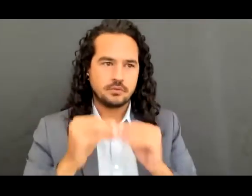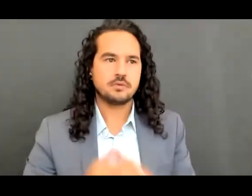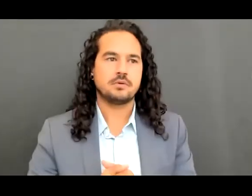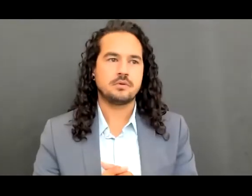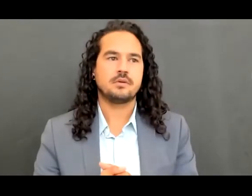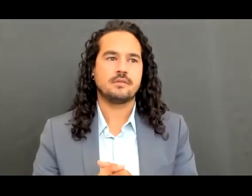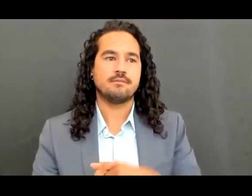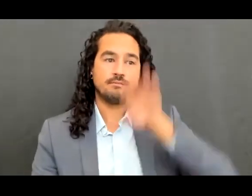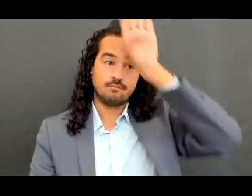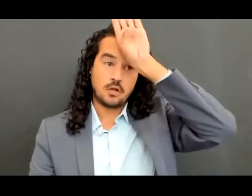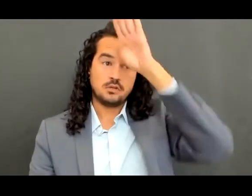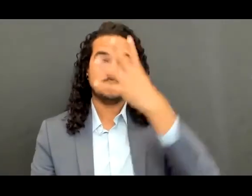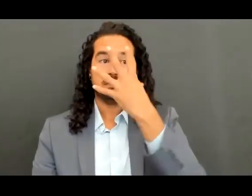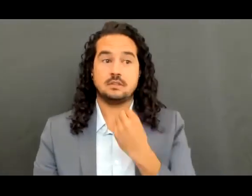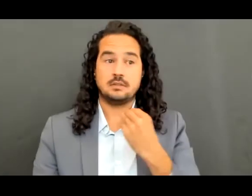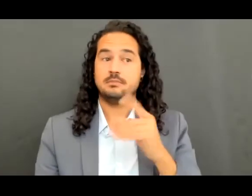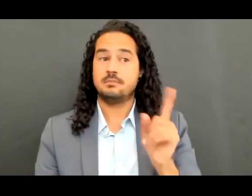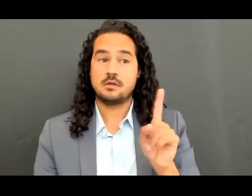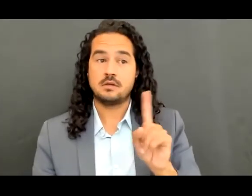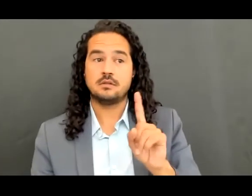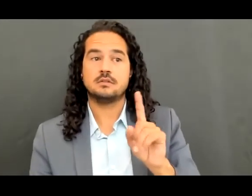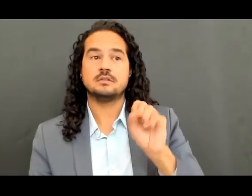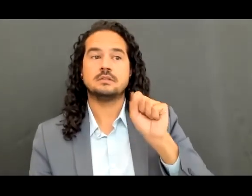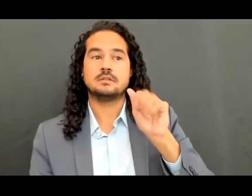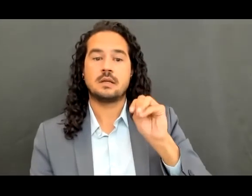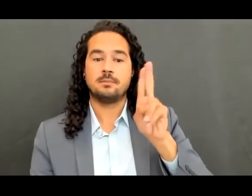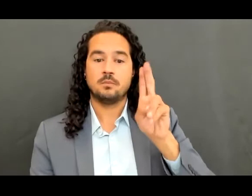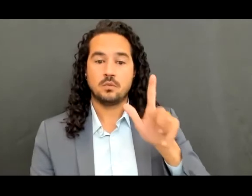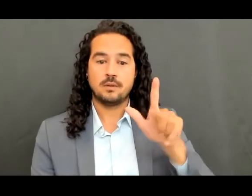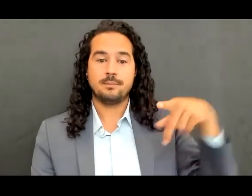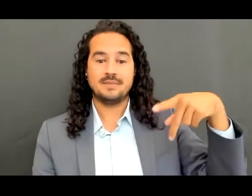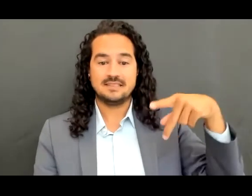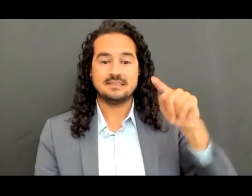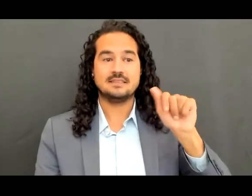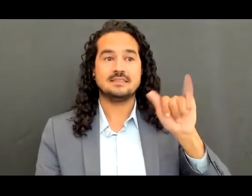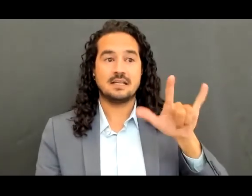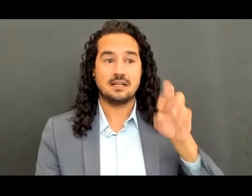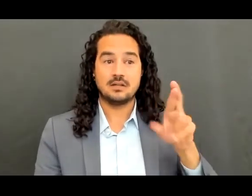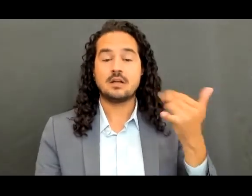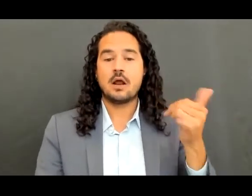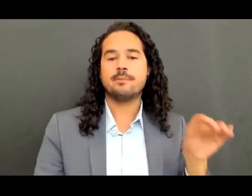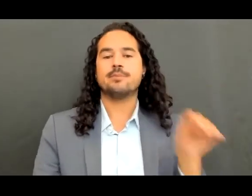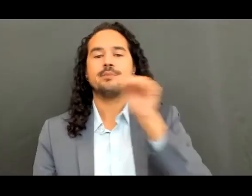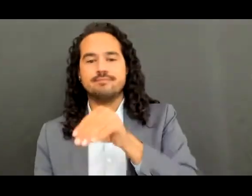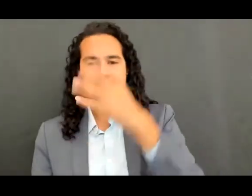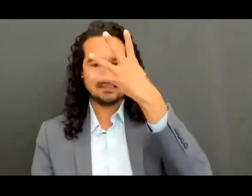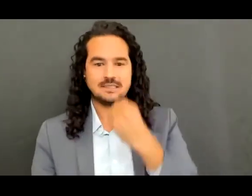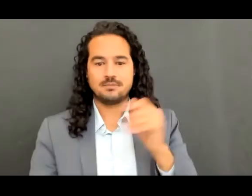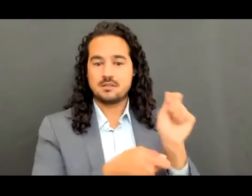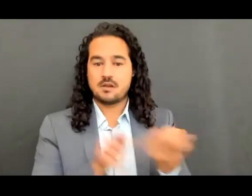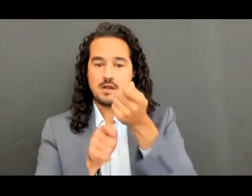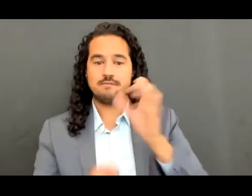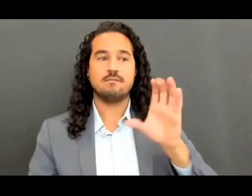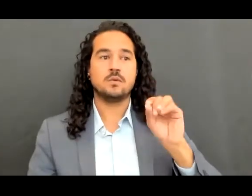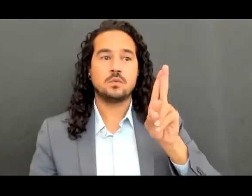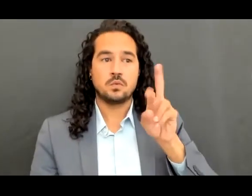de Samuel P. Taylor al campo de golf aquí. O sea que tal vez vean un poco más de actividad aquí. Hemos trabajado